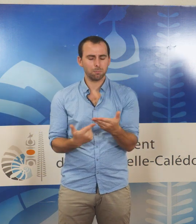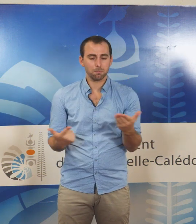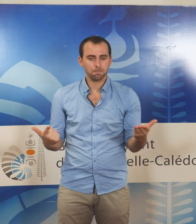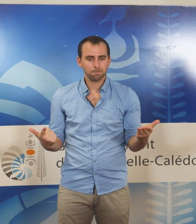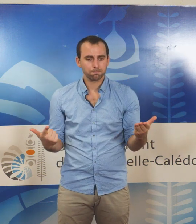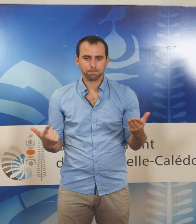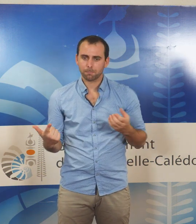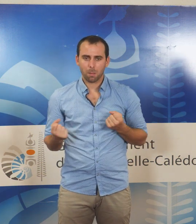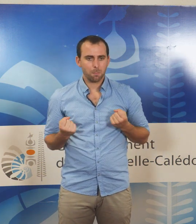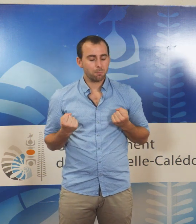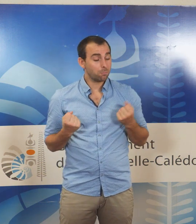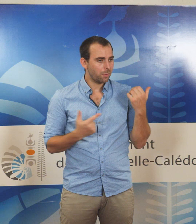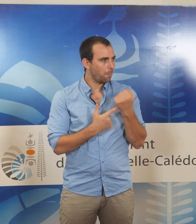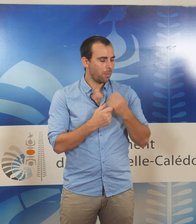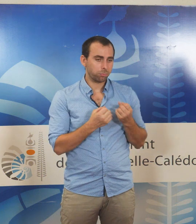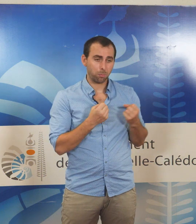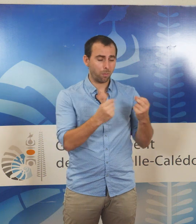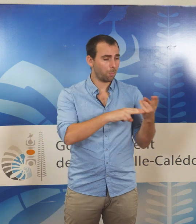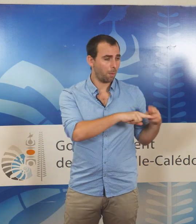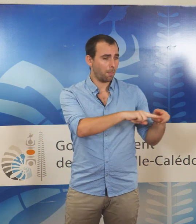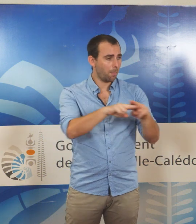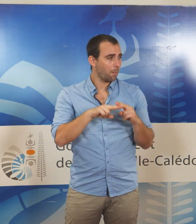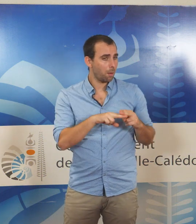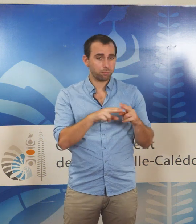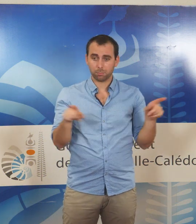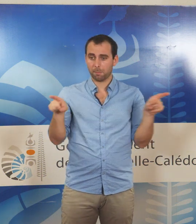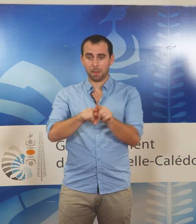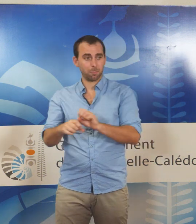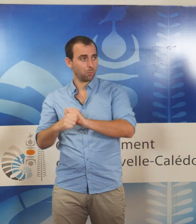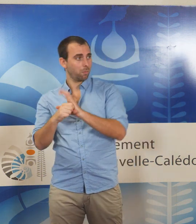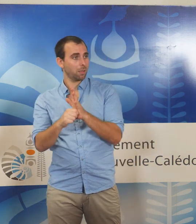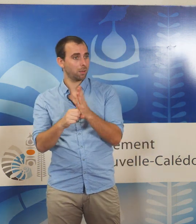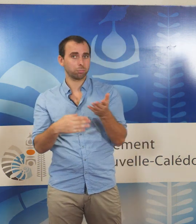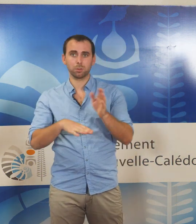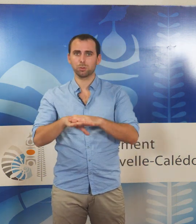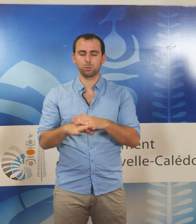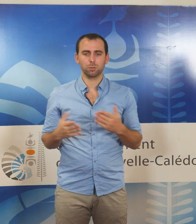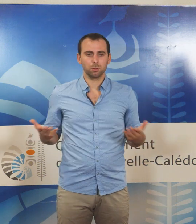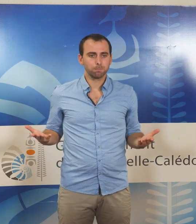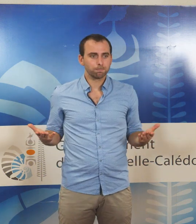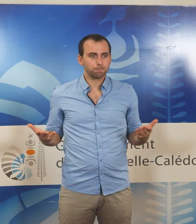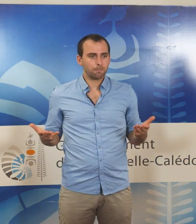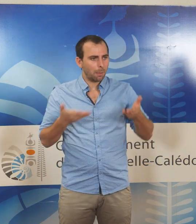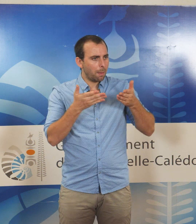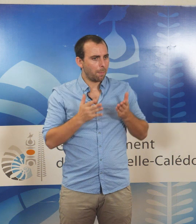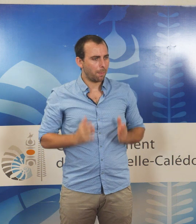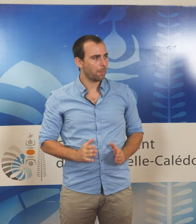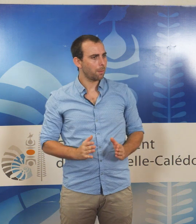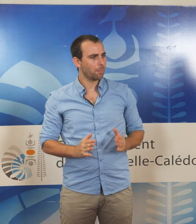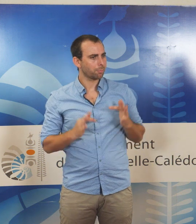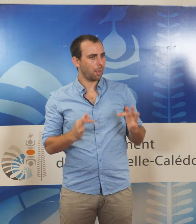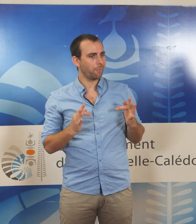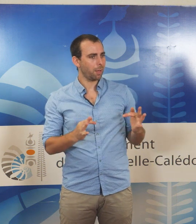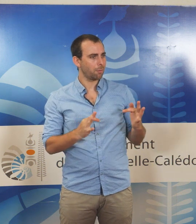mal que le Covid. Pourquoi on met autant de temps à prendre des décisions concernant tout ce qui